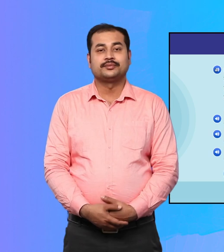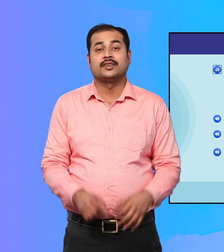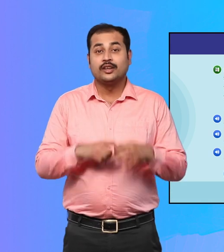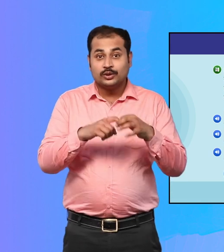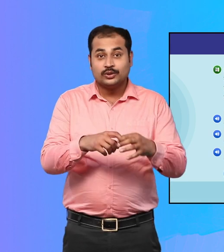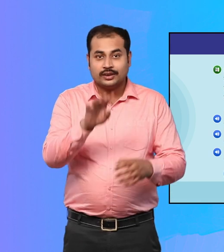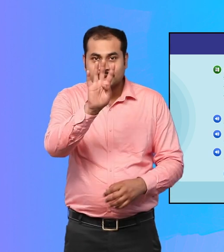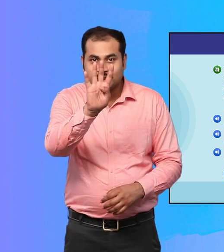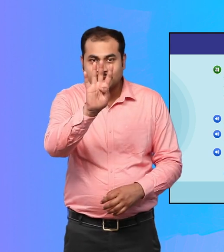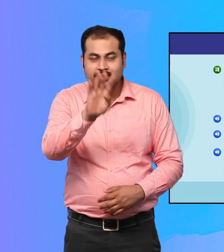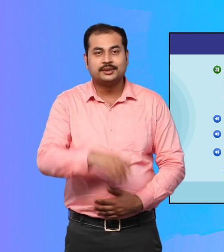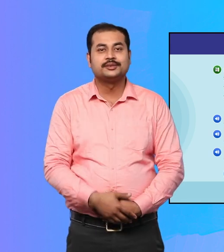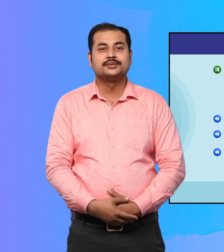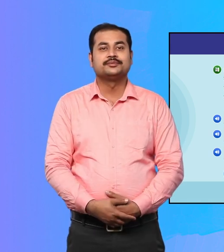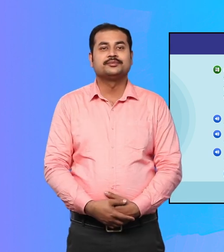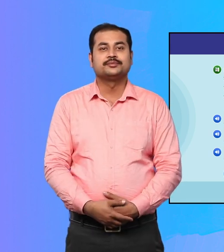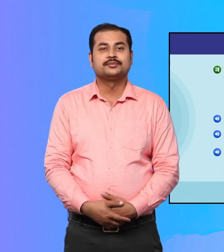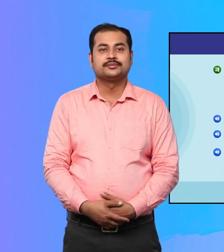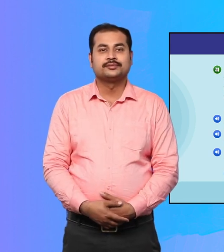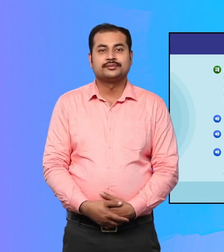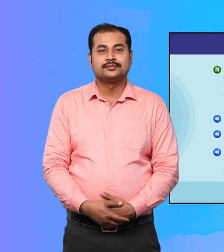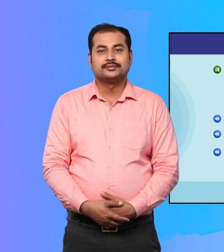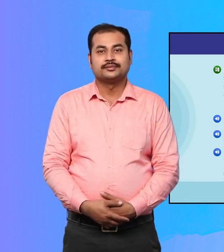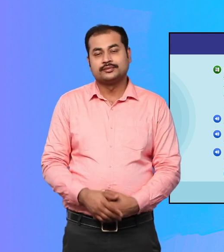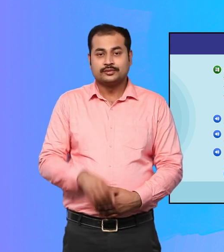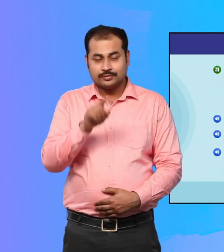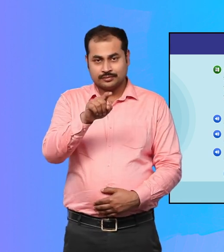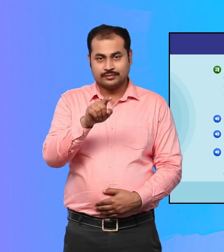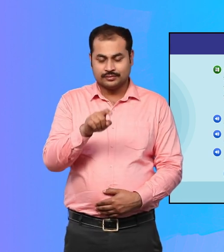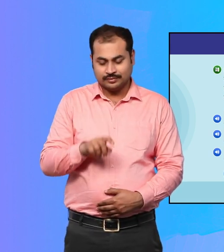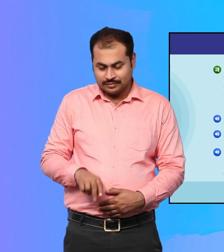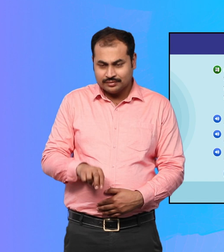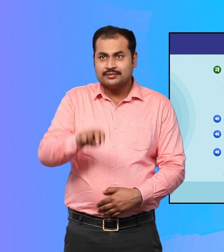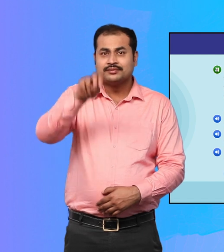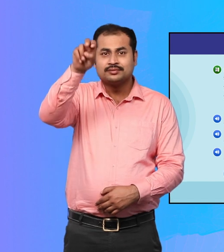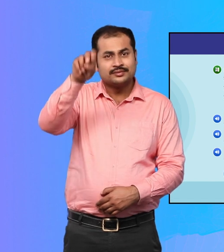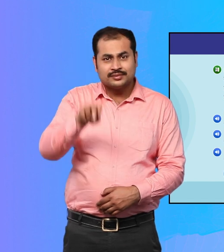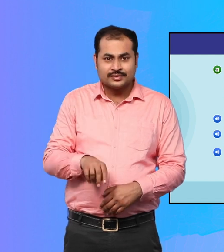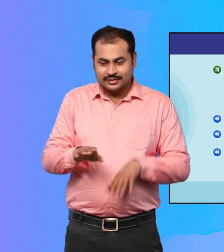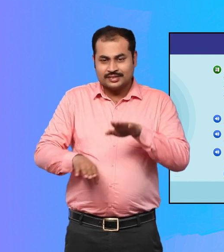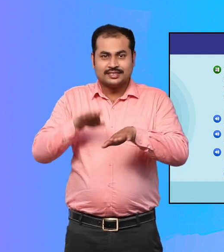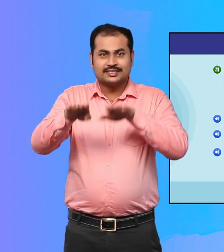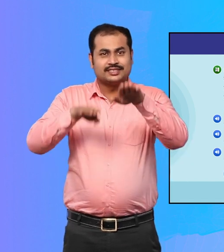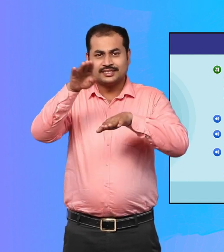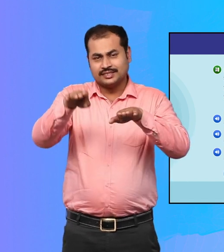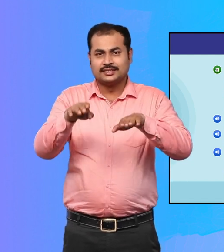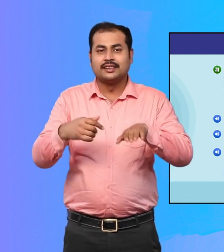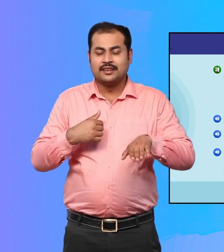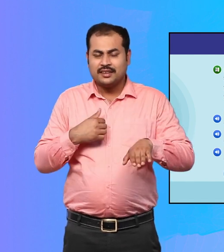अ क्वेश्चन फिर इस सीडी का उपयोग करते समय आपने पीले